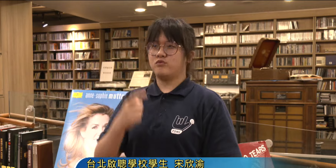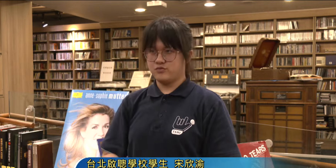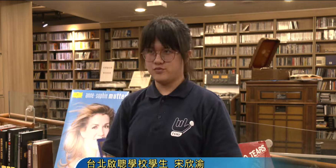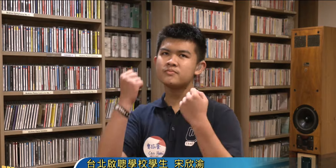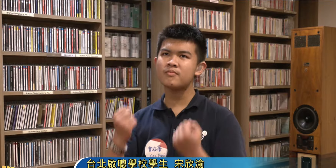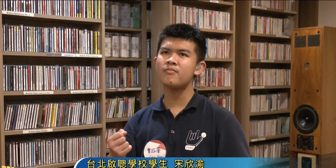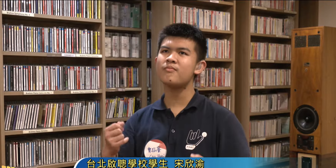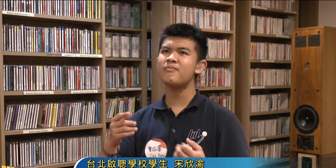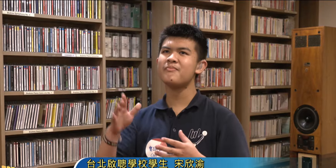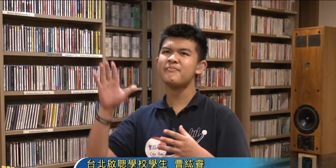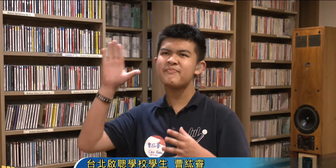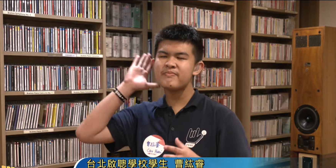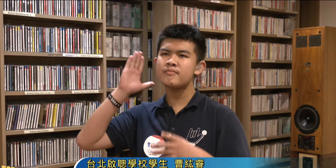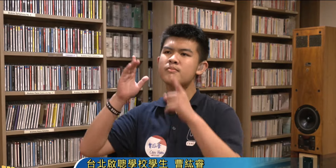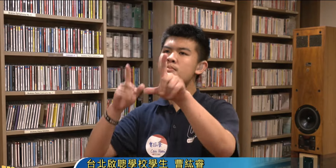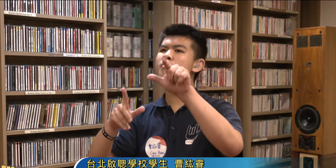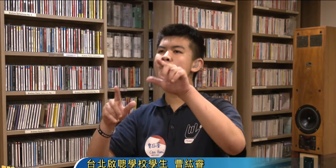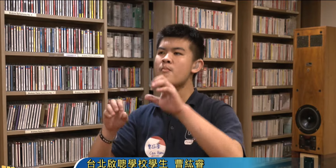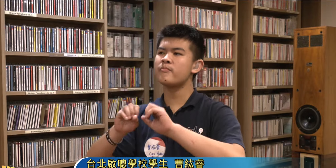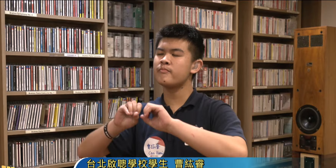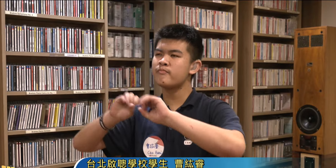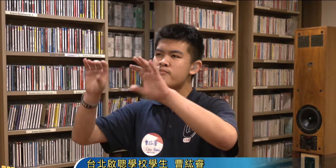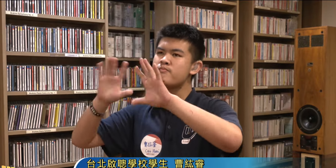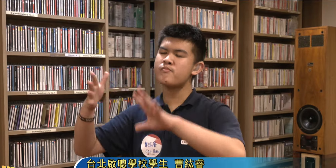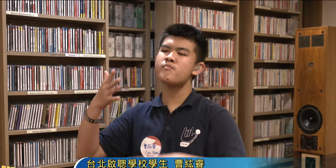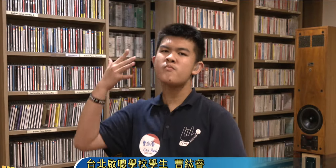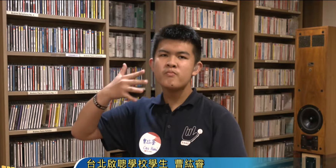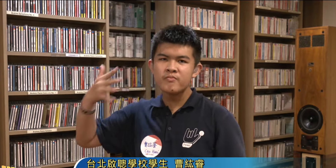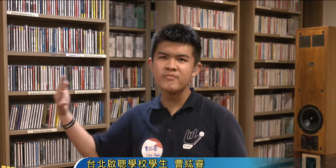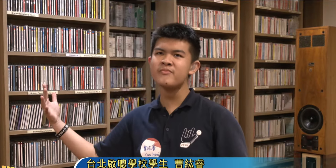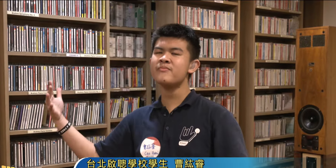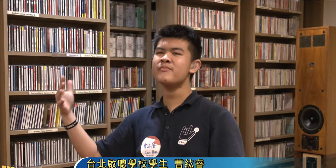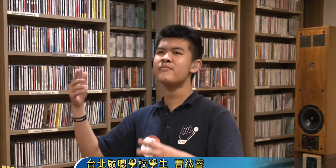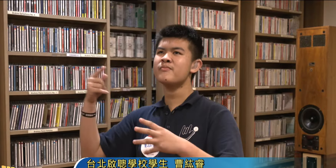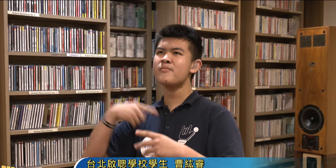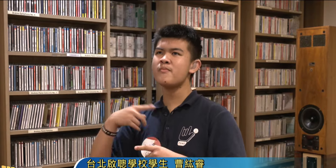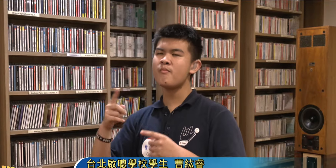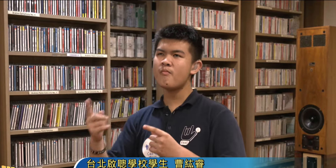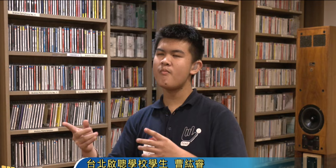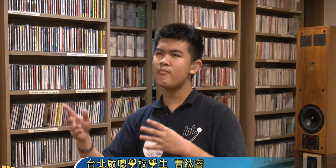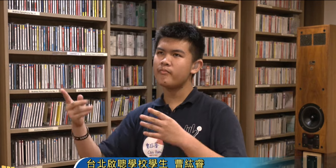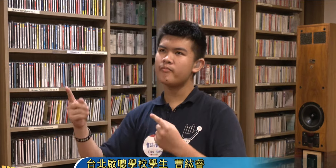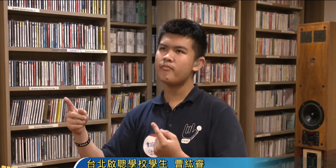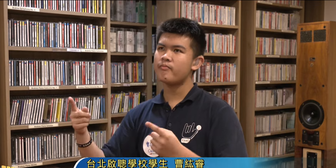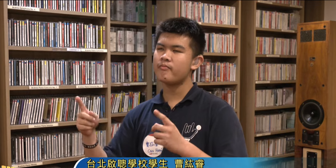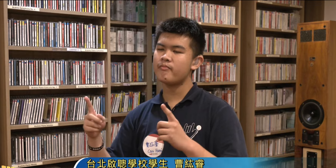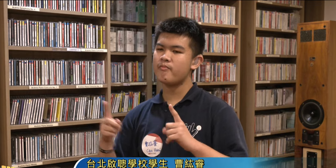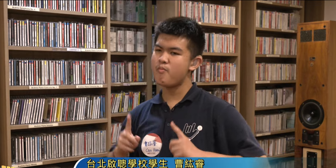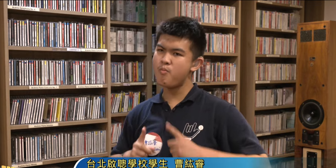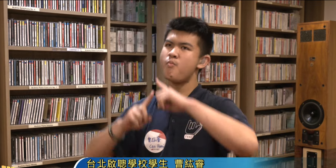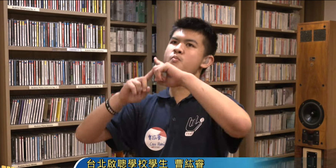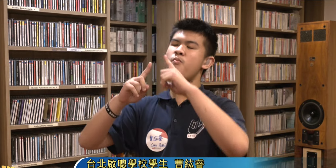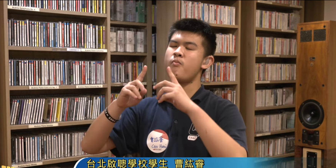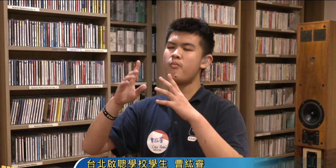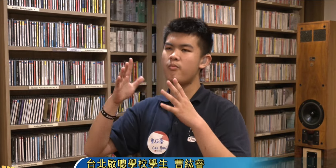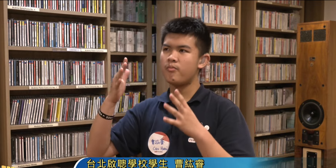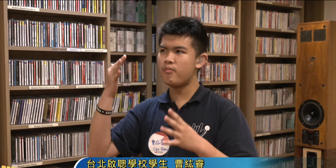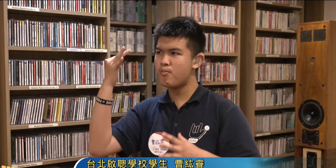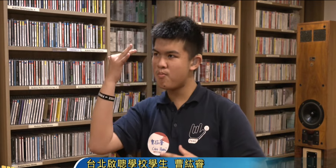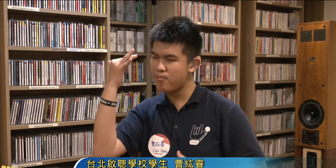音。 在课堂上播放音乐，听了很感动，就突然想